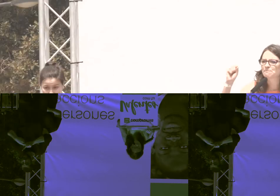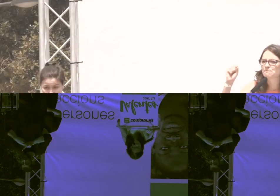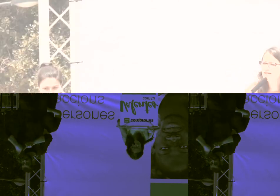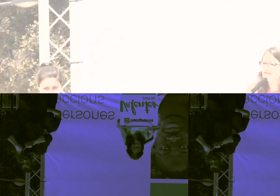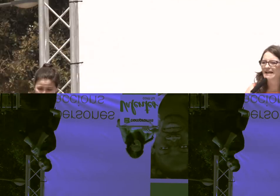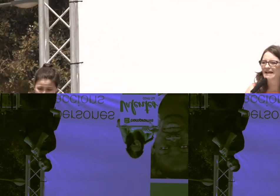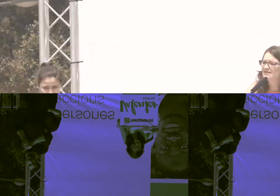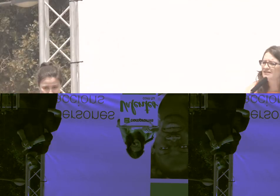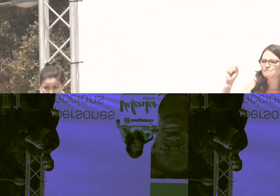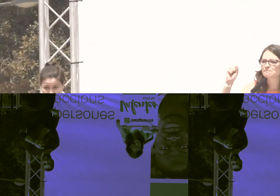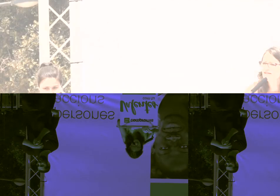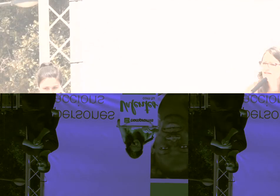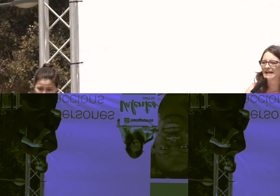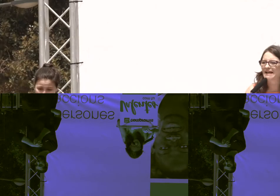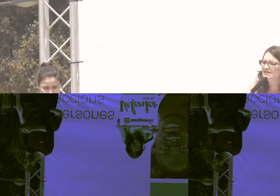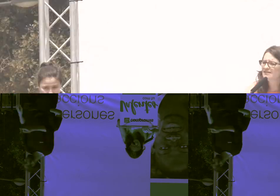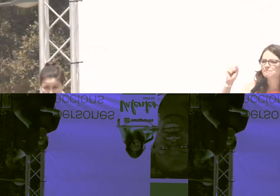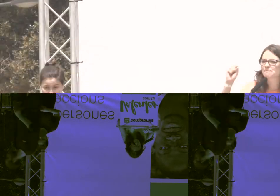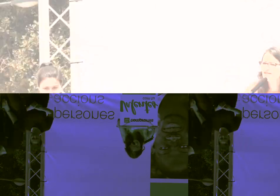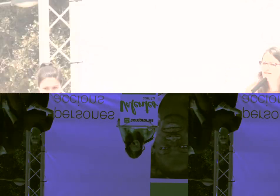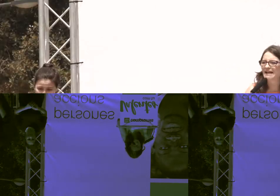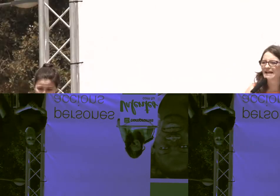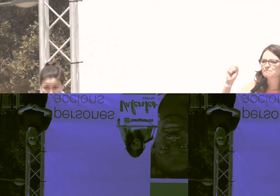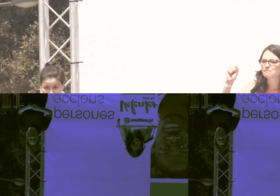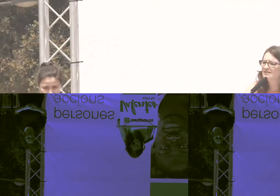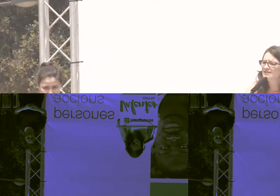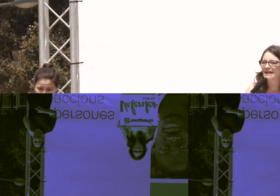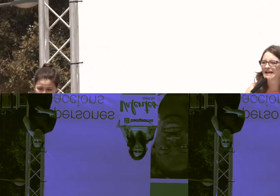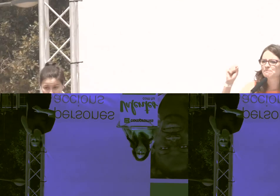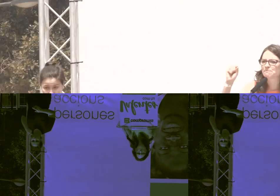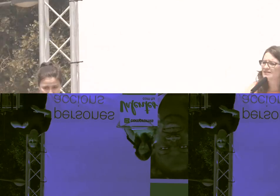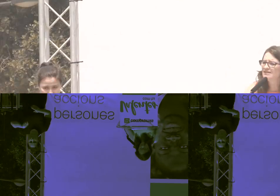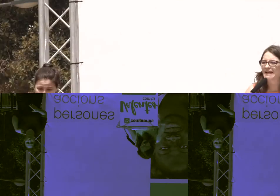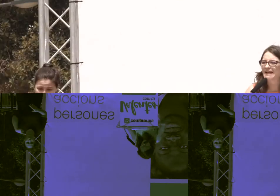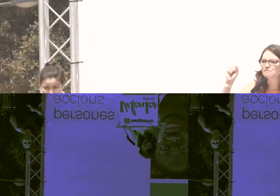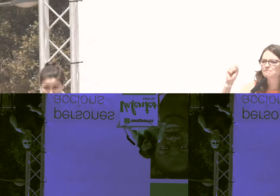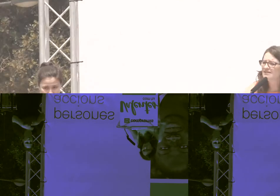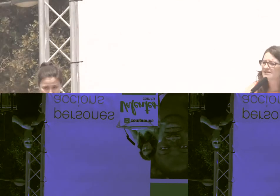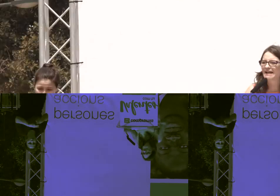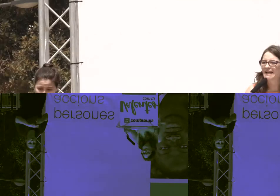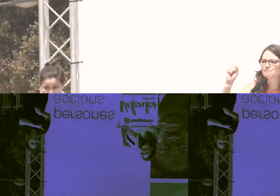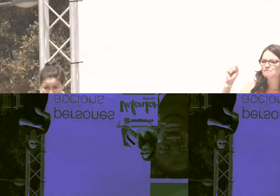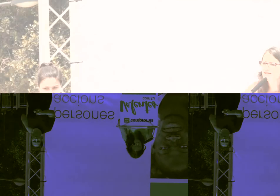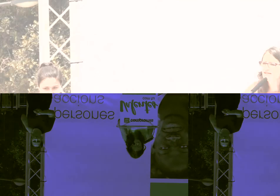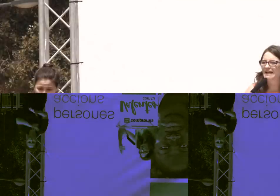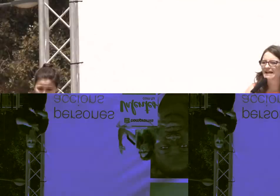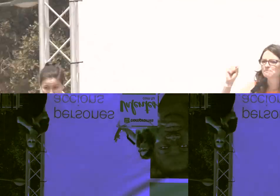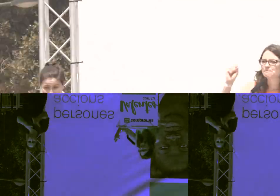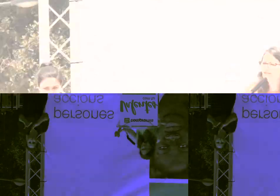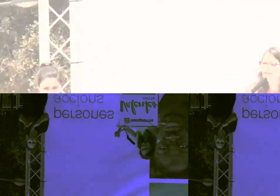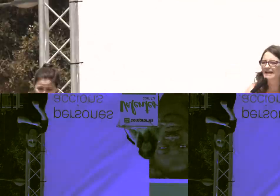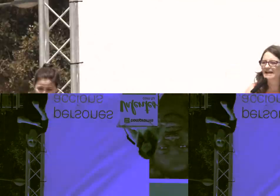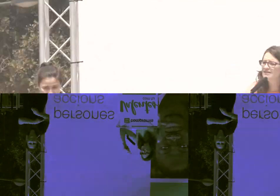farà. Mireu, ho hem fet possible amb polítiques valentes, valentes com